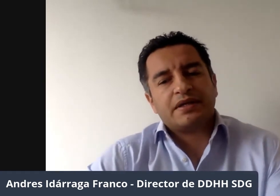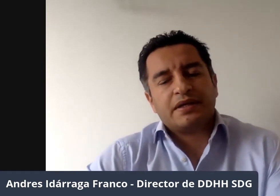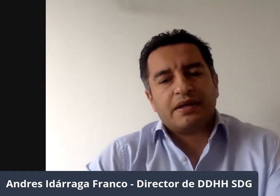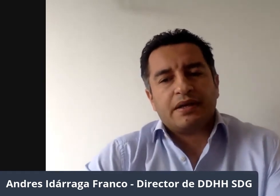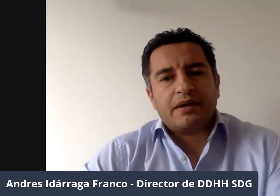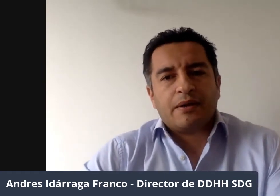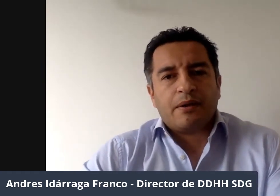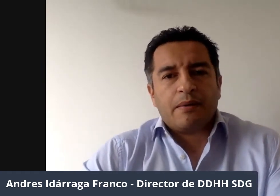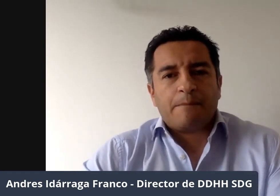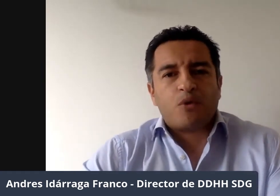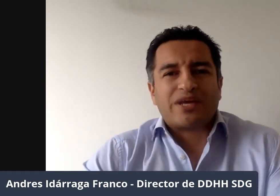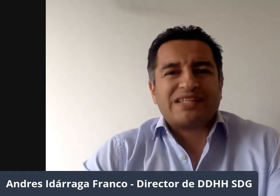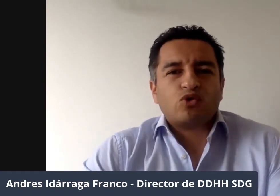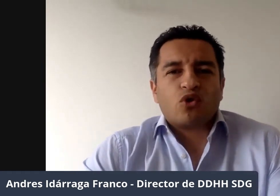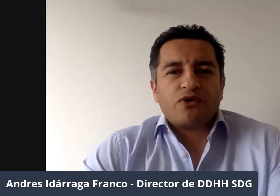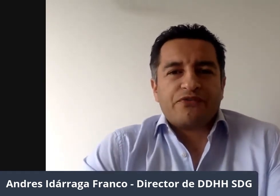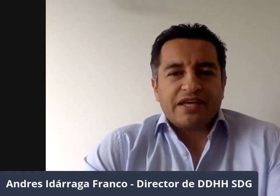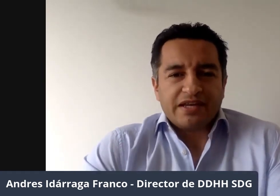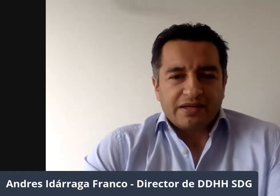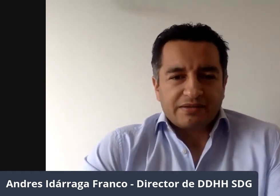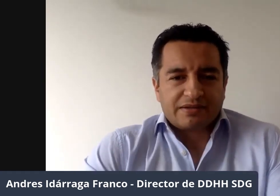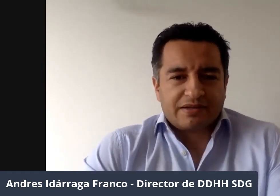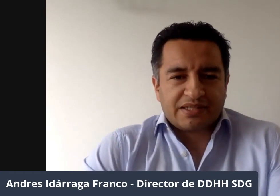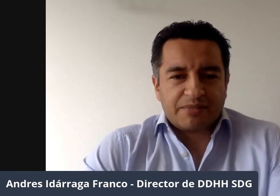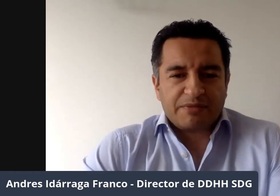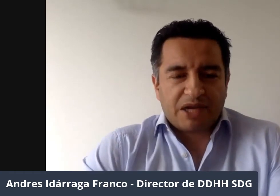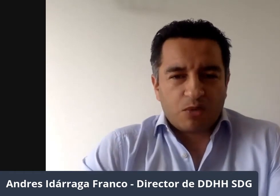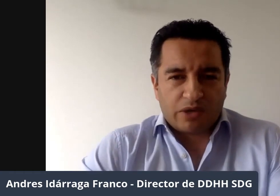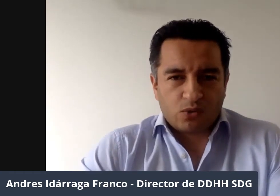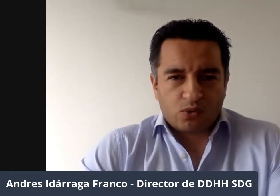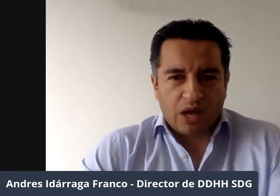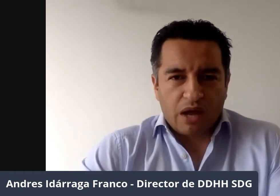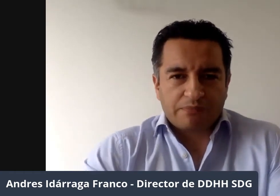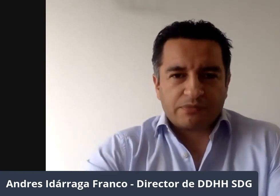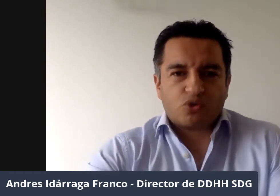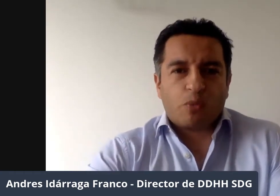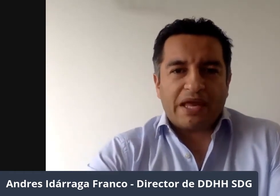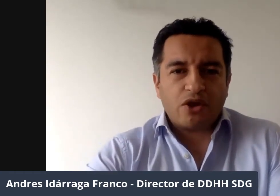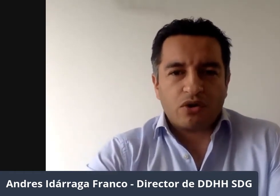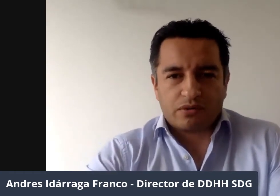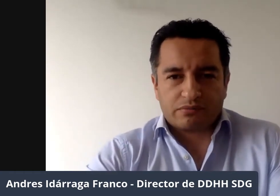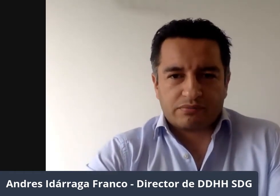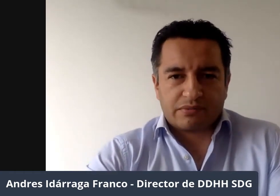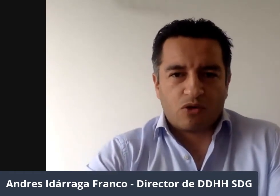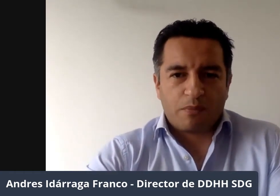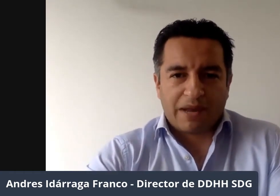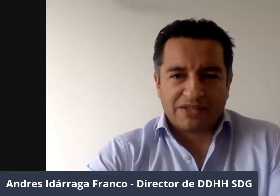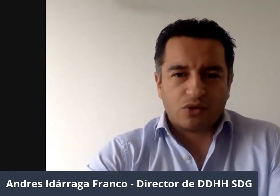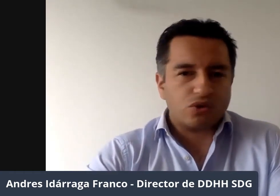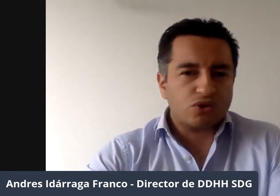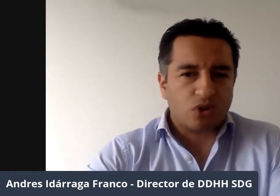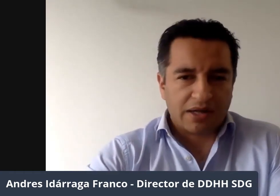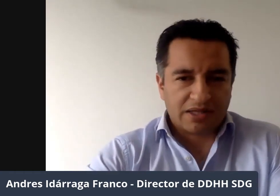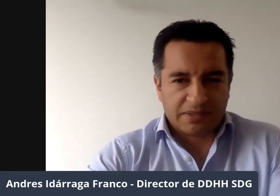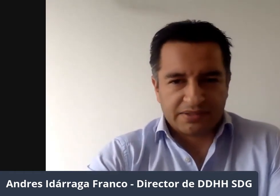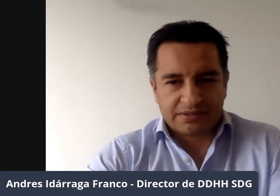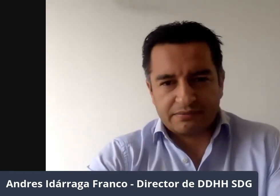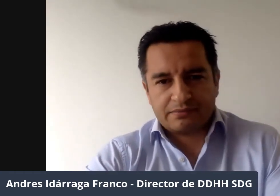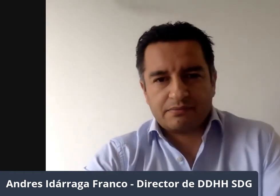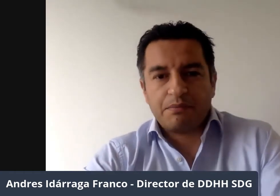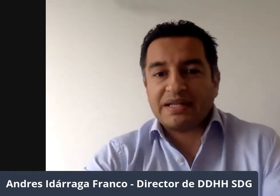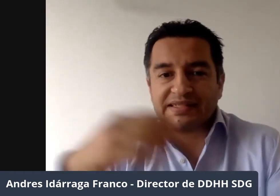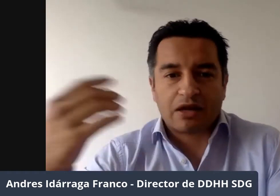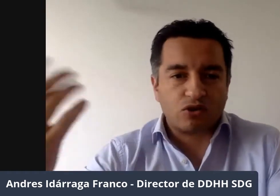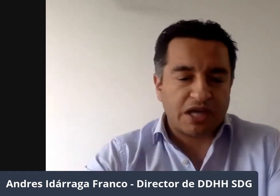eurocéntrica porque se autodefine a sí misma como una cultura superior en comparación con todas las